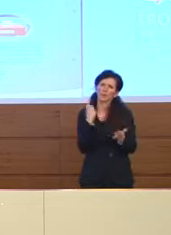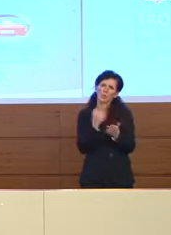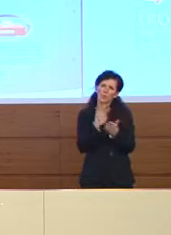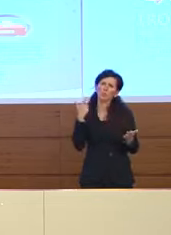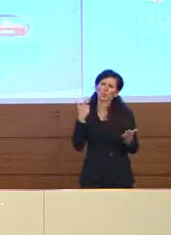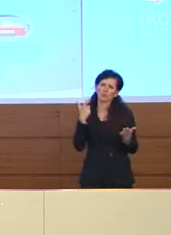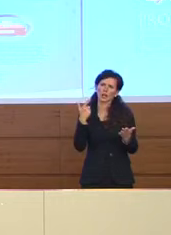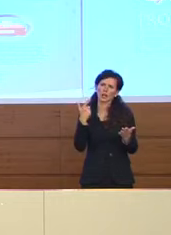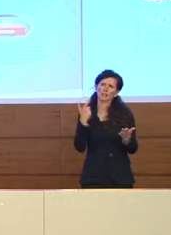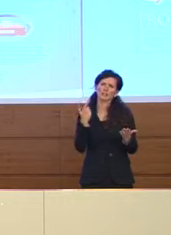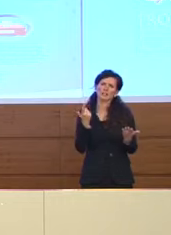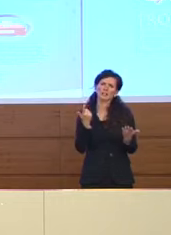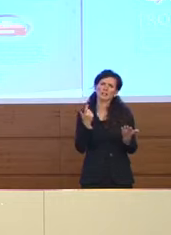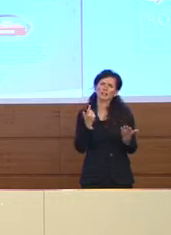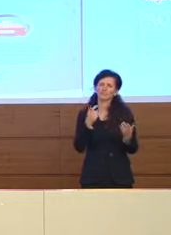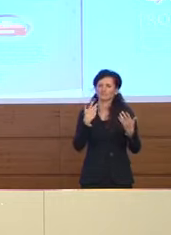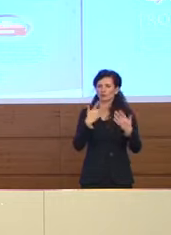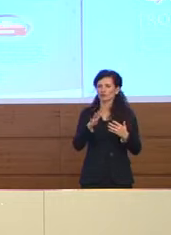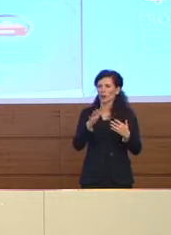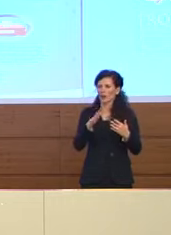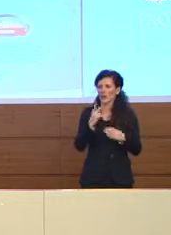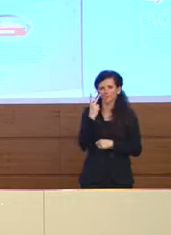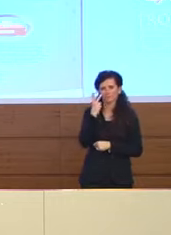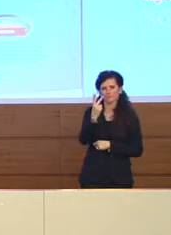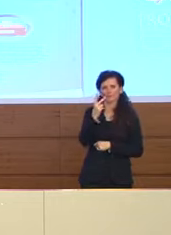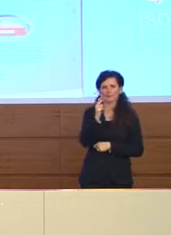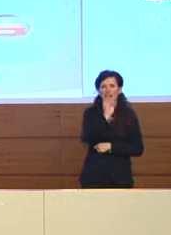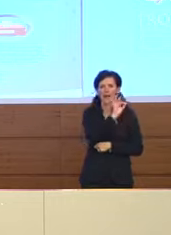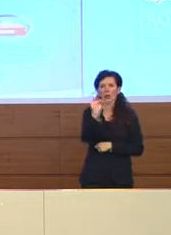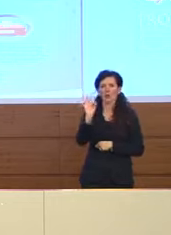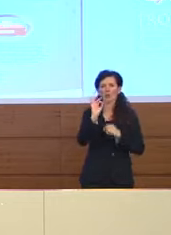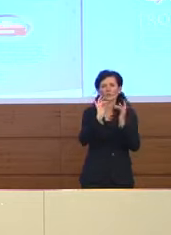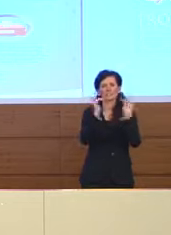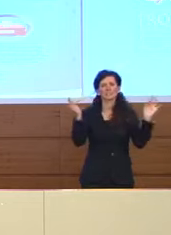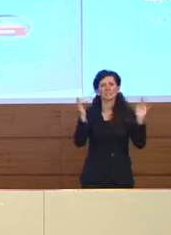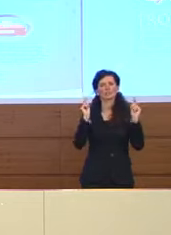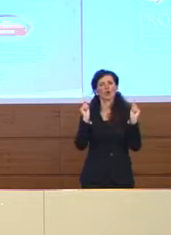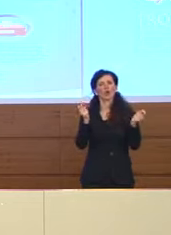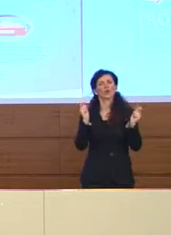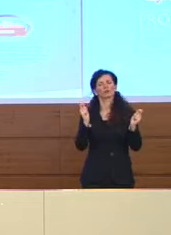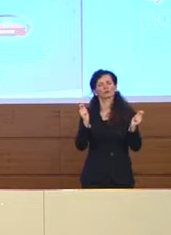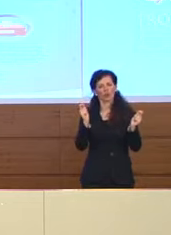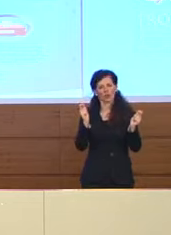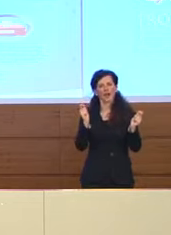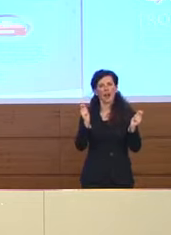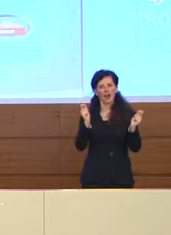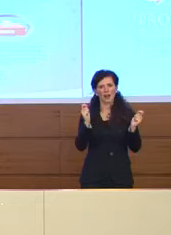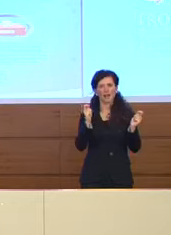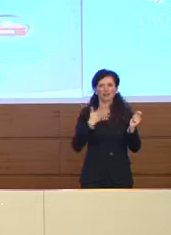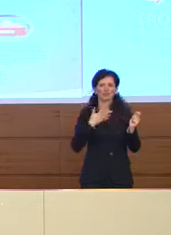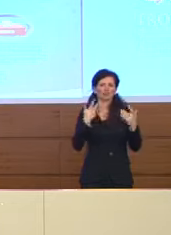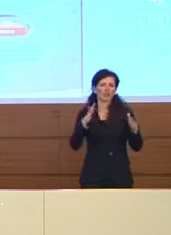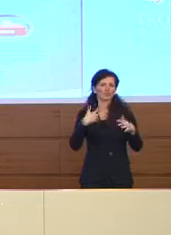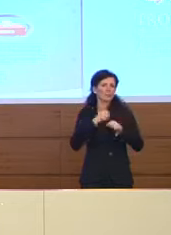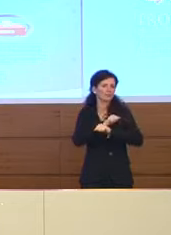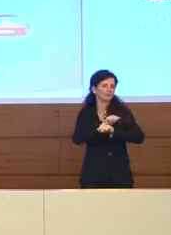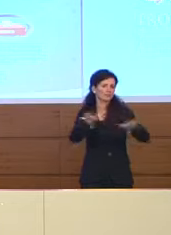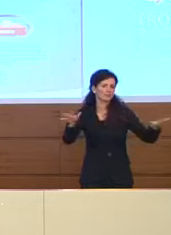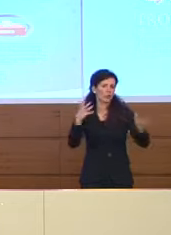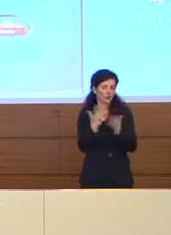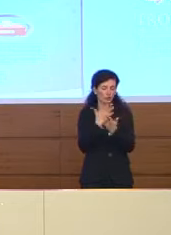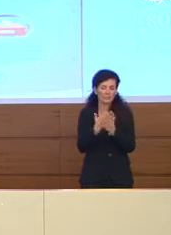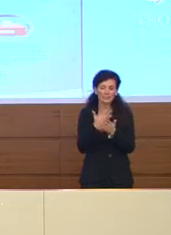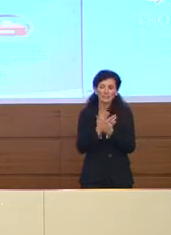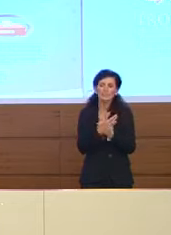su qualche sito web di giornali a larga diffusione che il